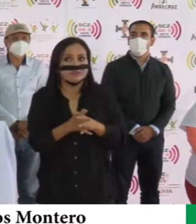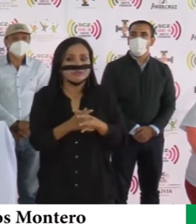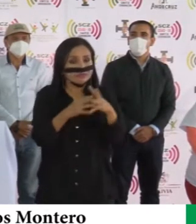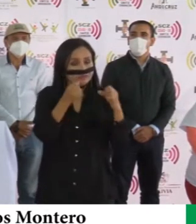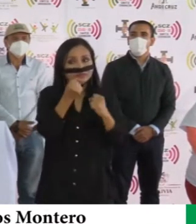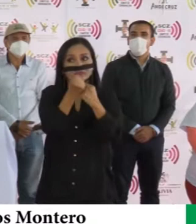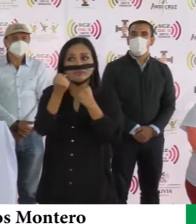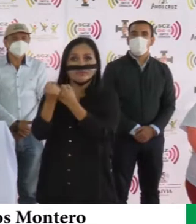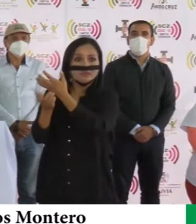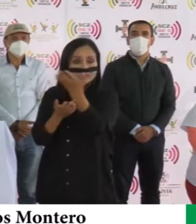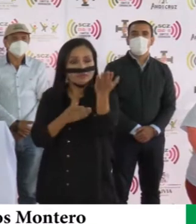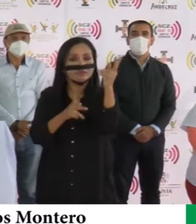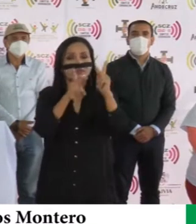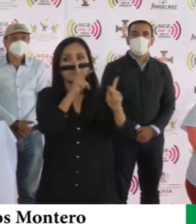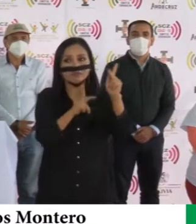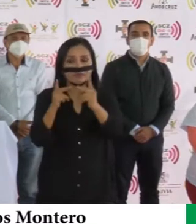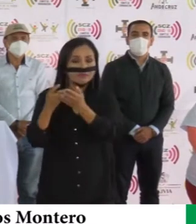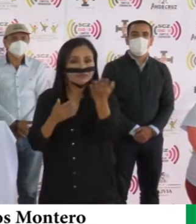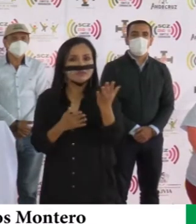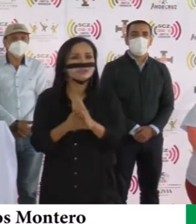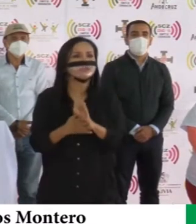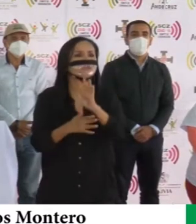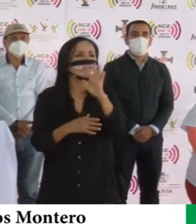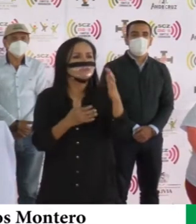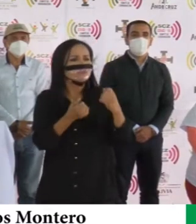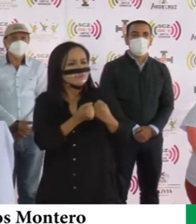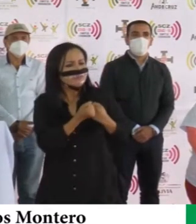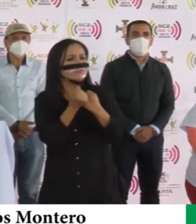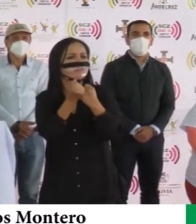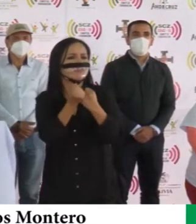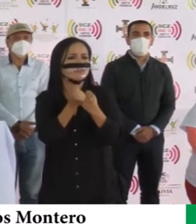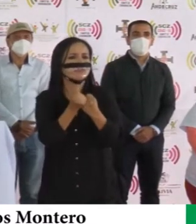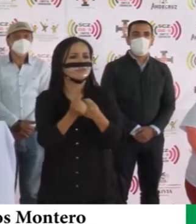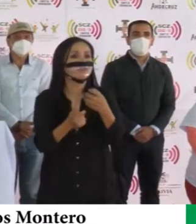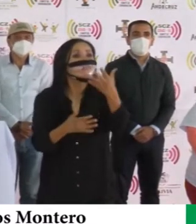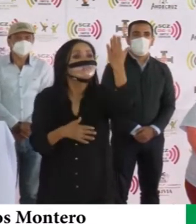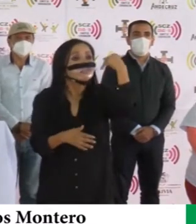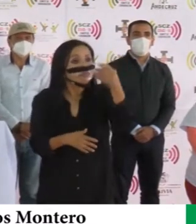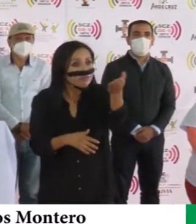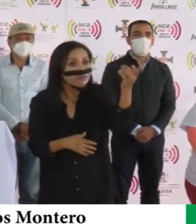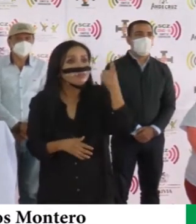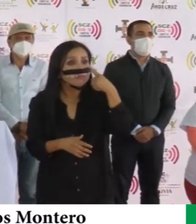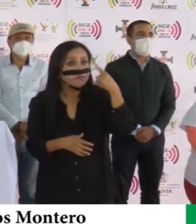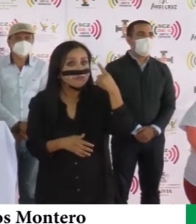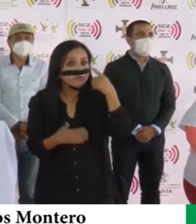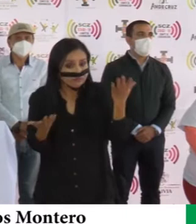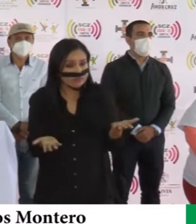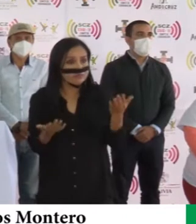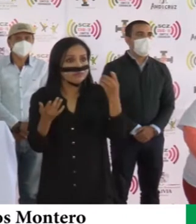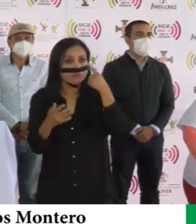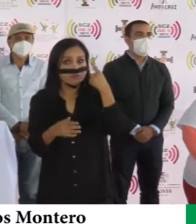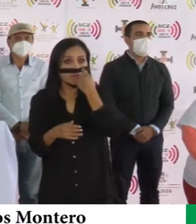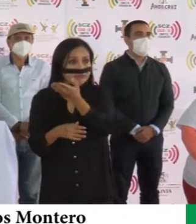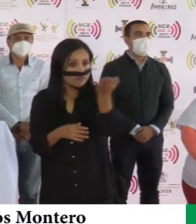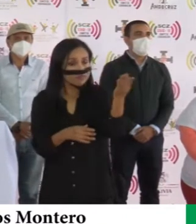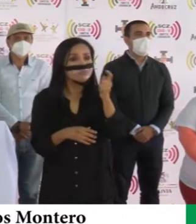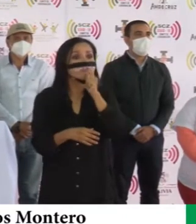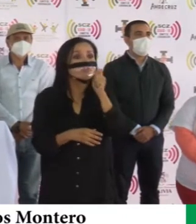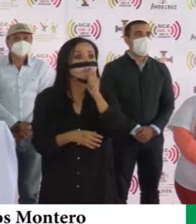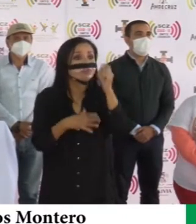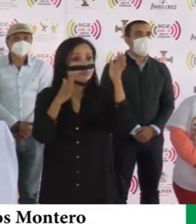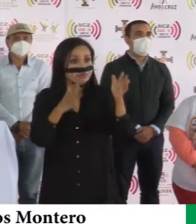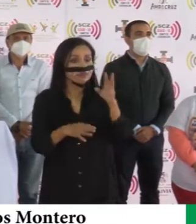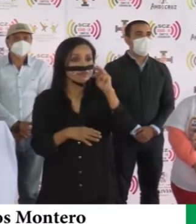el apoyo solidario de la gente, el apoyo solidario de quienes lo conocías, ¿no? Lo conocemos.